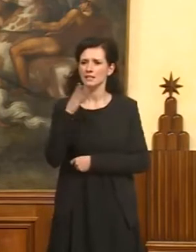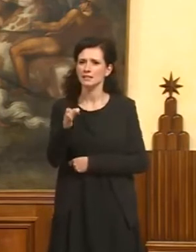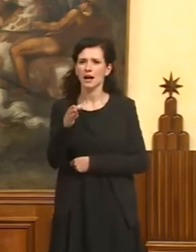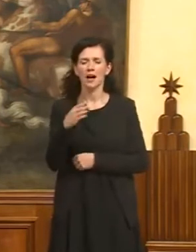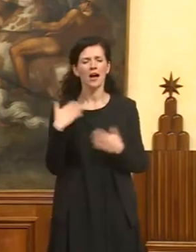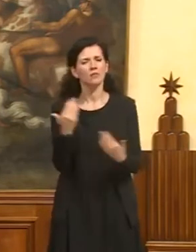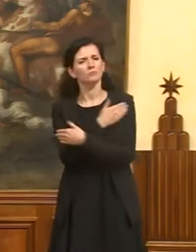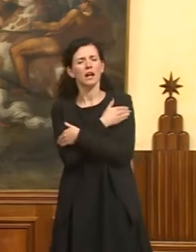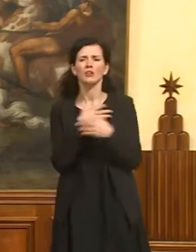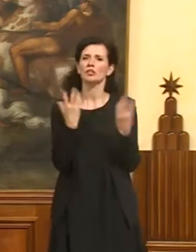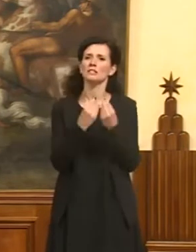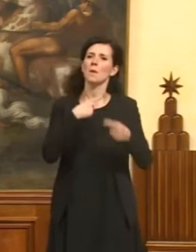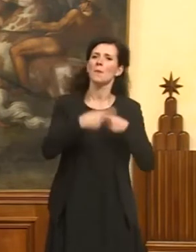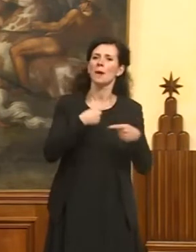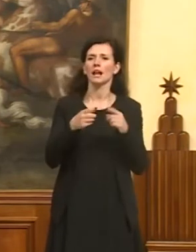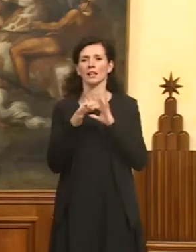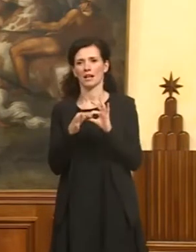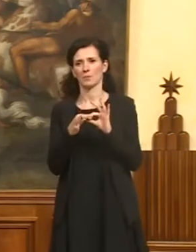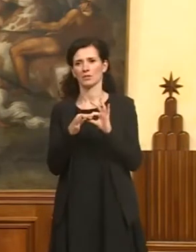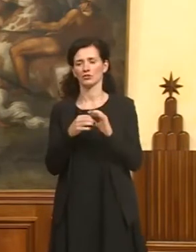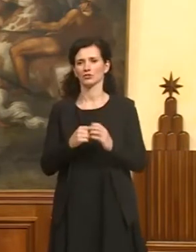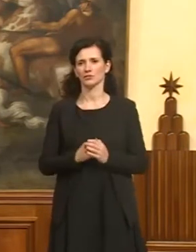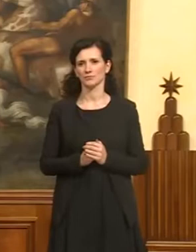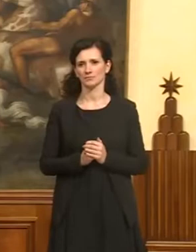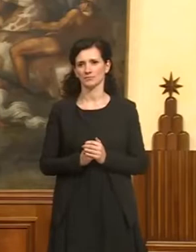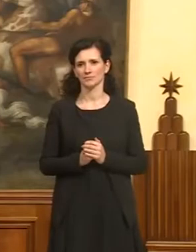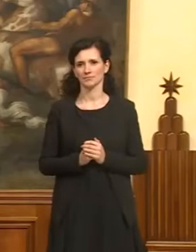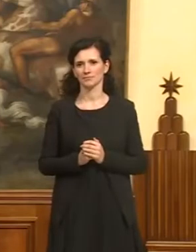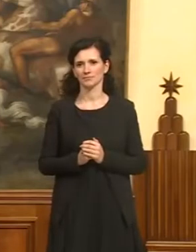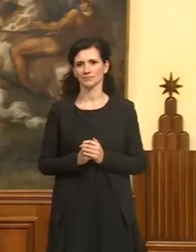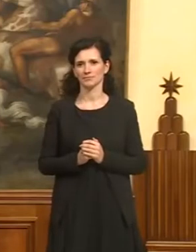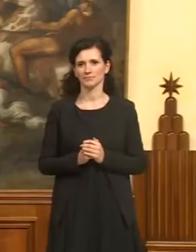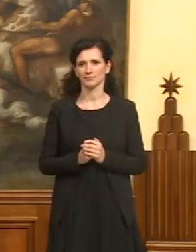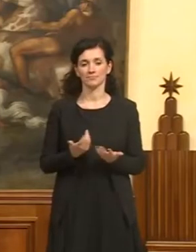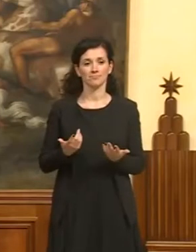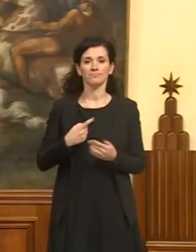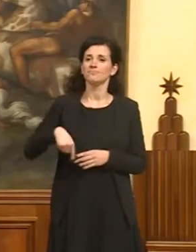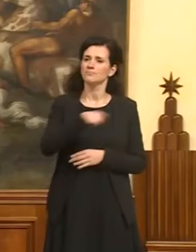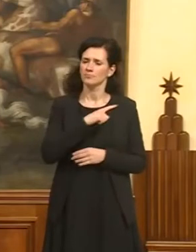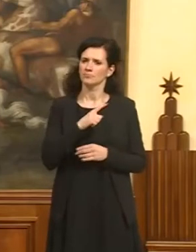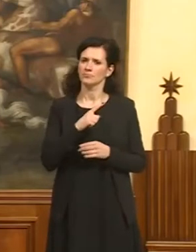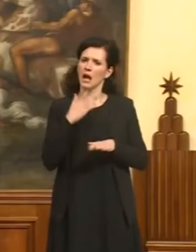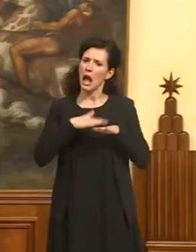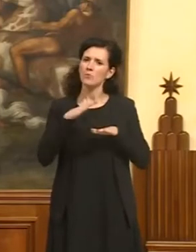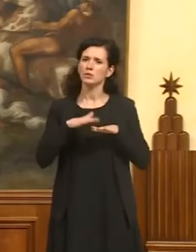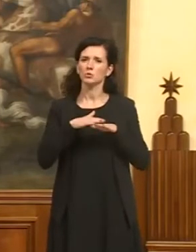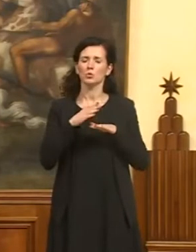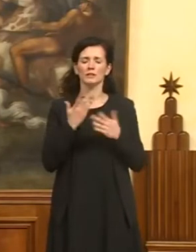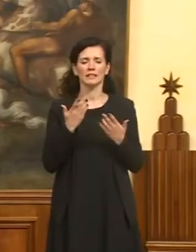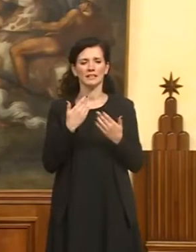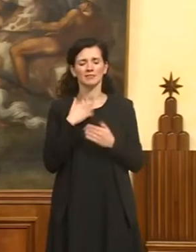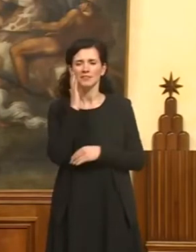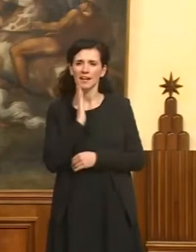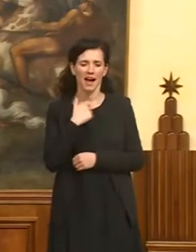braccia di parenti, di amici. Stiamo rinunciando alle abitudini più care. Lo facciamo perché